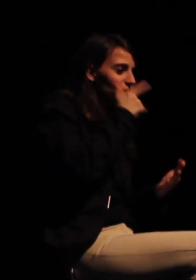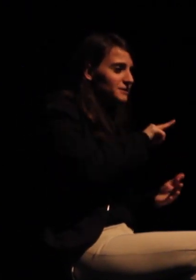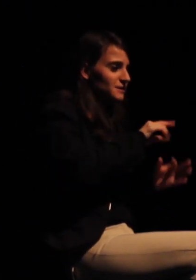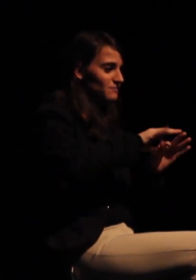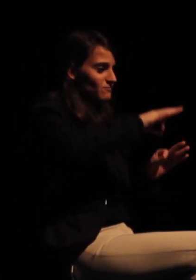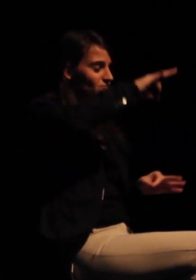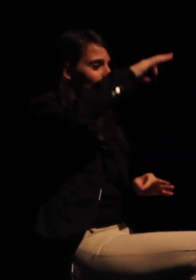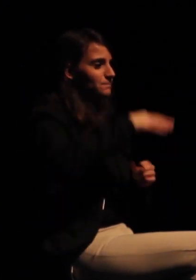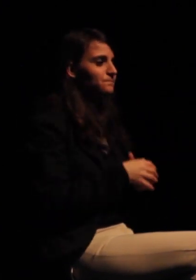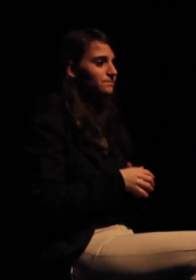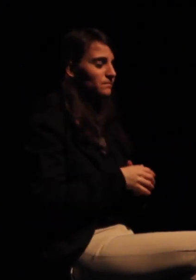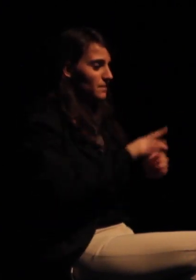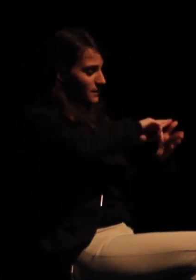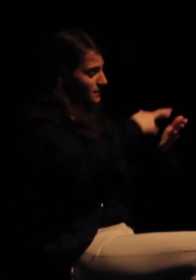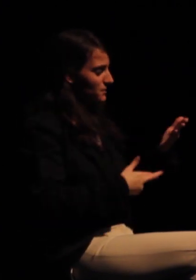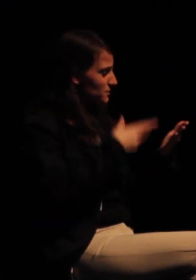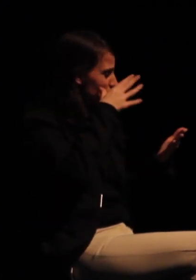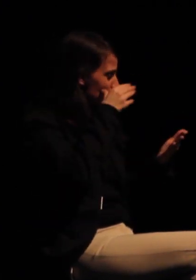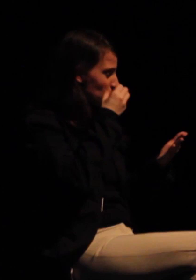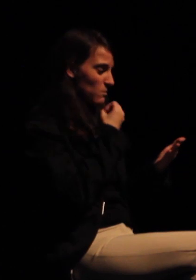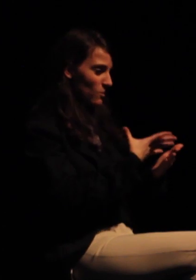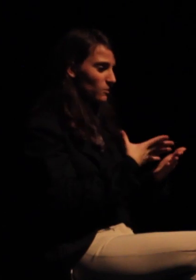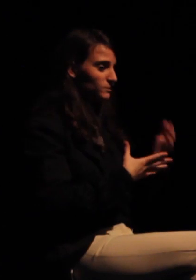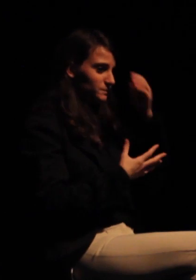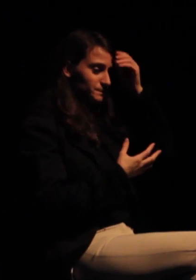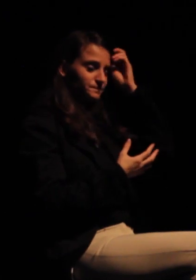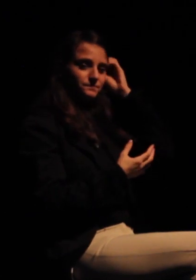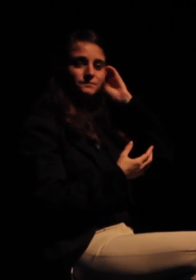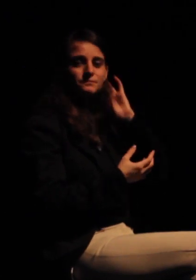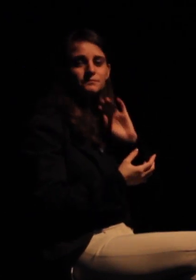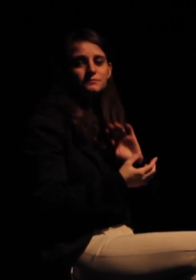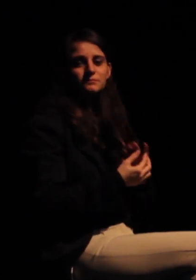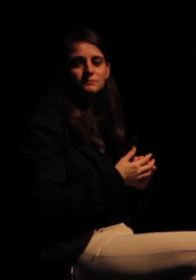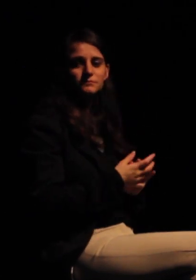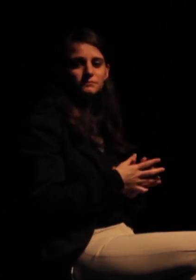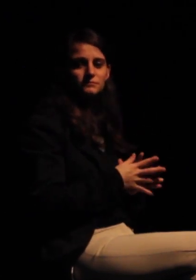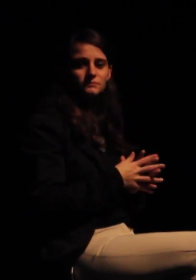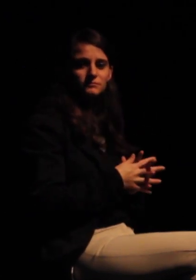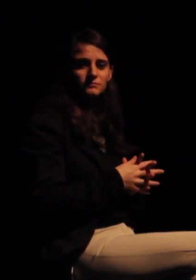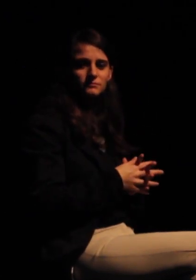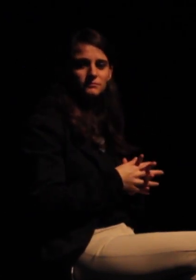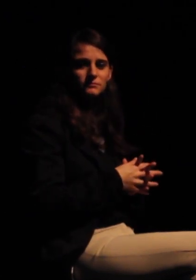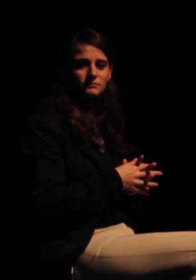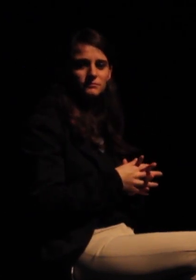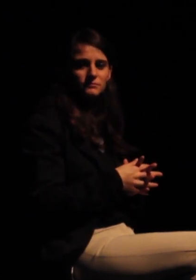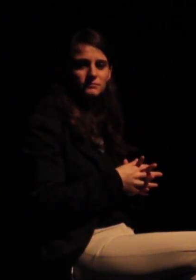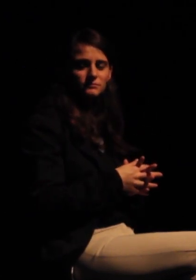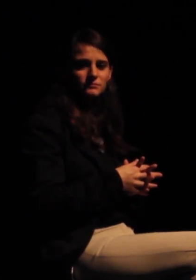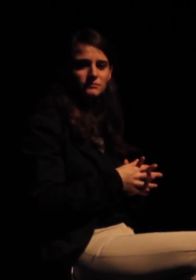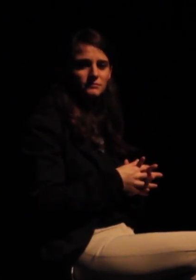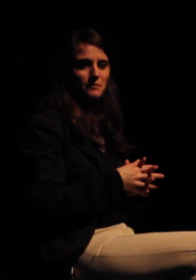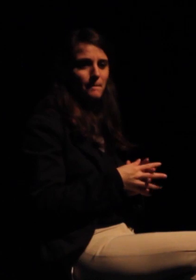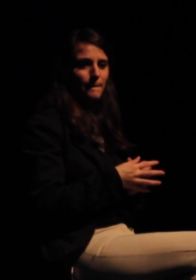acabou saindo redações curiosas. E ela falou o seguinte: um dia eu cheguei